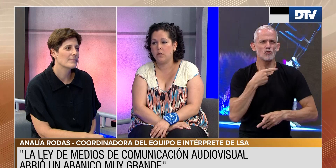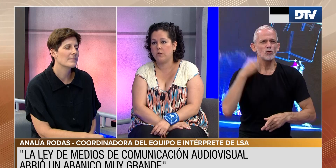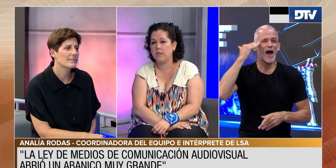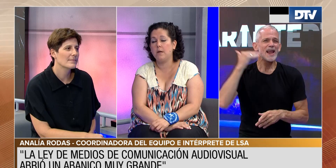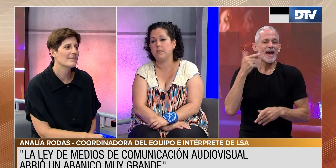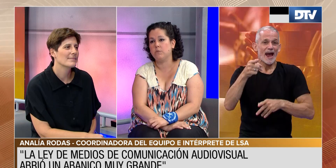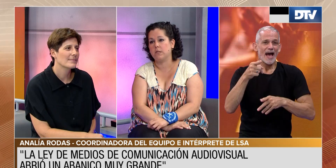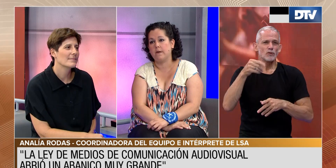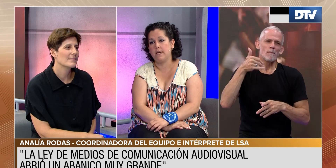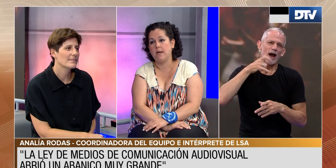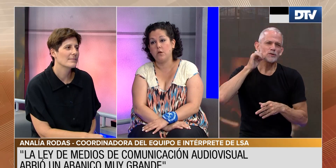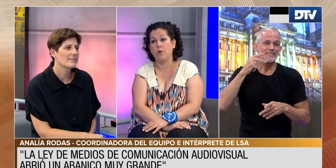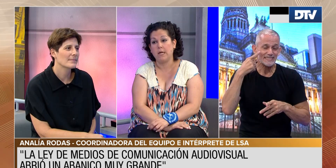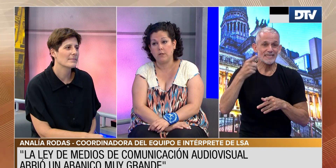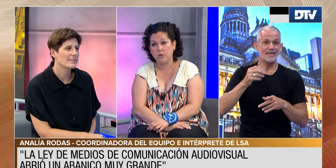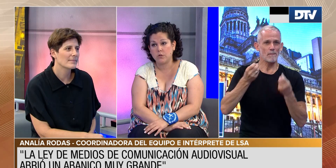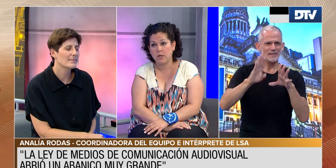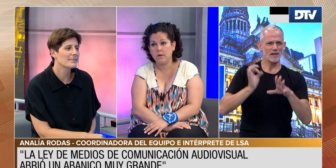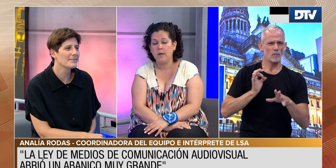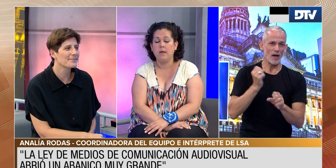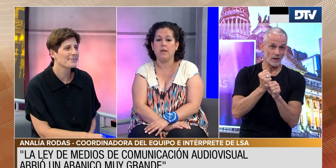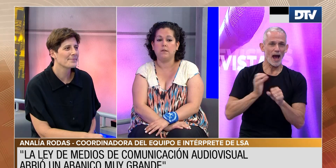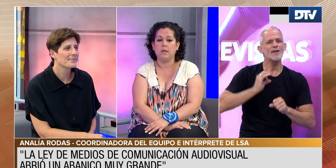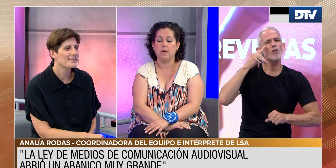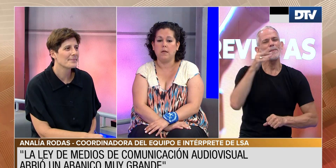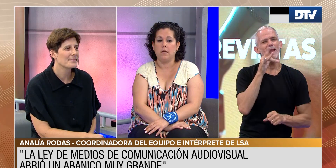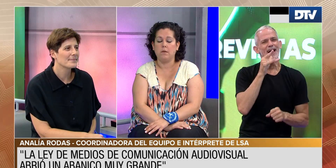Alejandro Makotrinsky empezamos a trabajar en el año 2014.